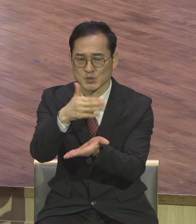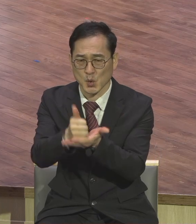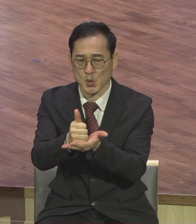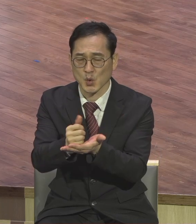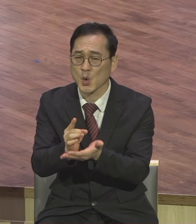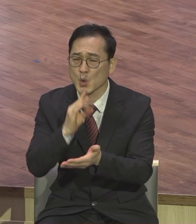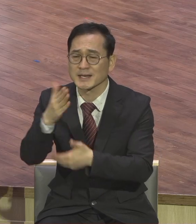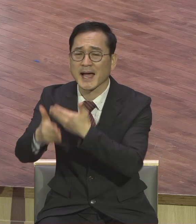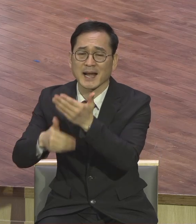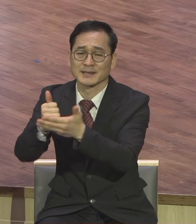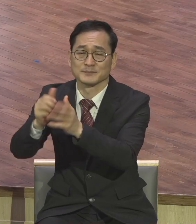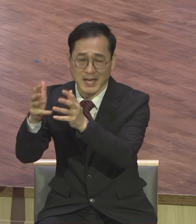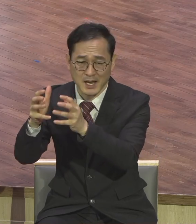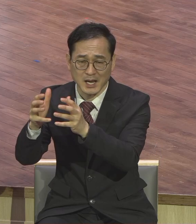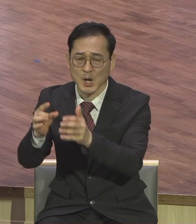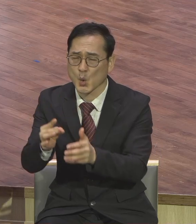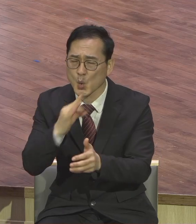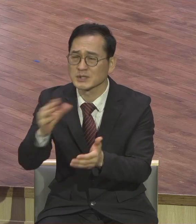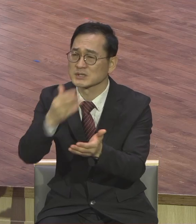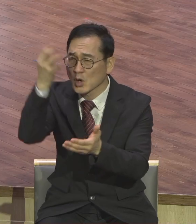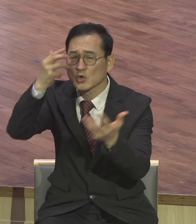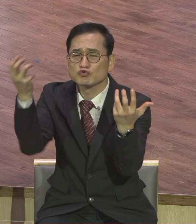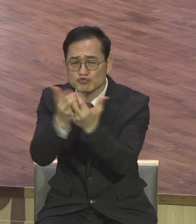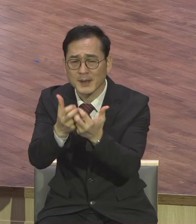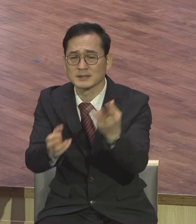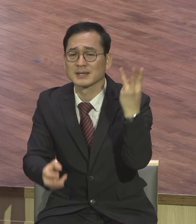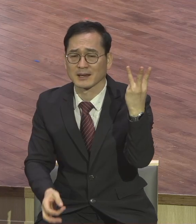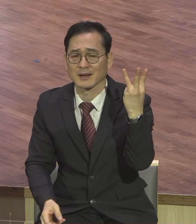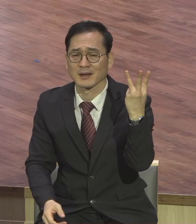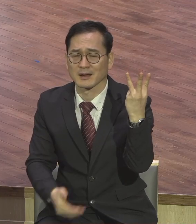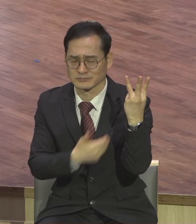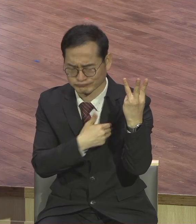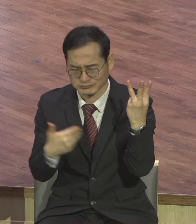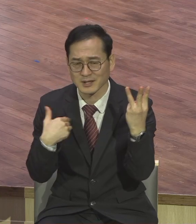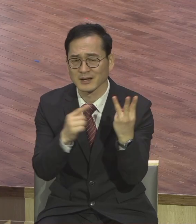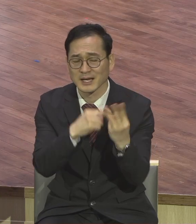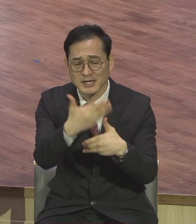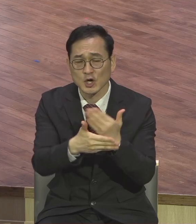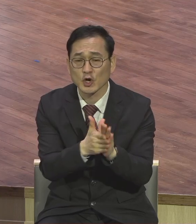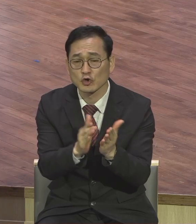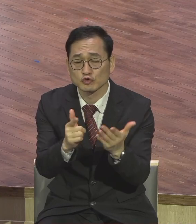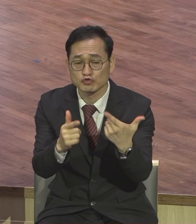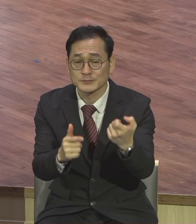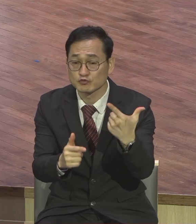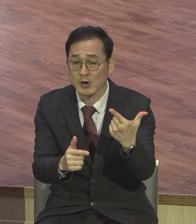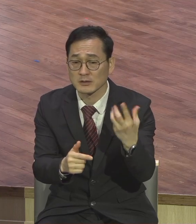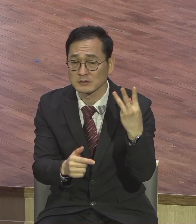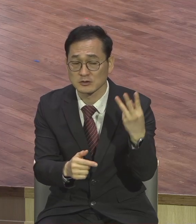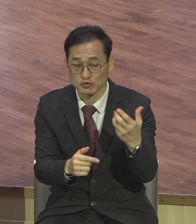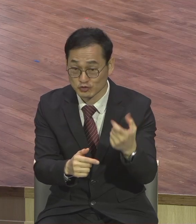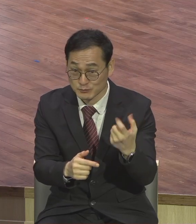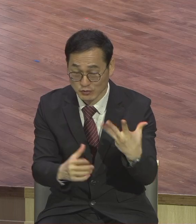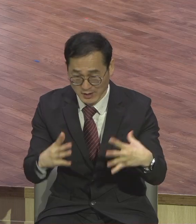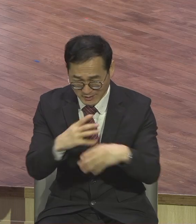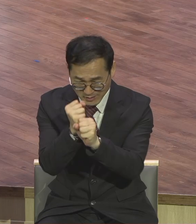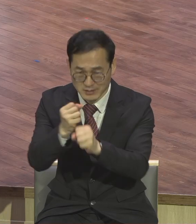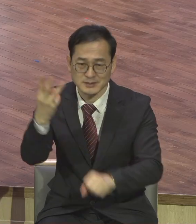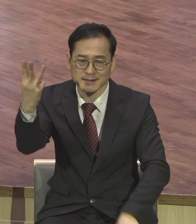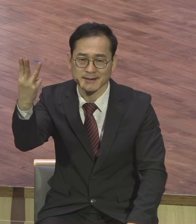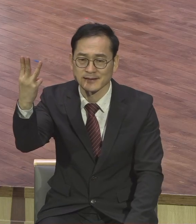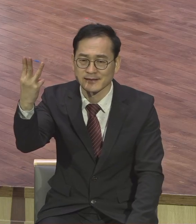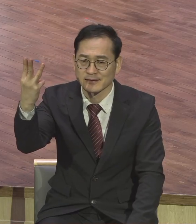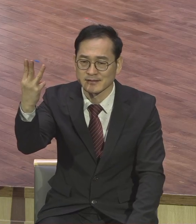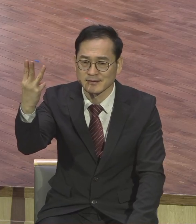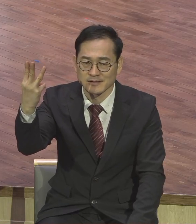충만. 아멘. 있어. 끝난 거예요. 이게 66권이 말하는 핵심이에요. 오직 그리스도.